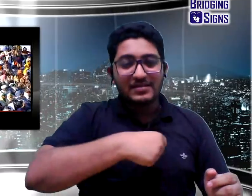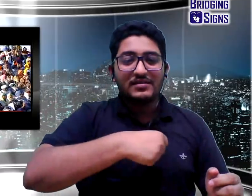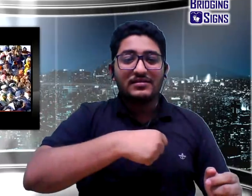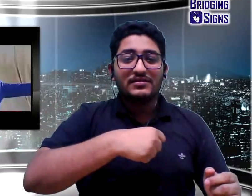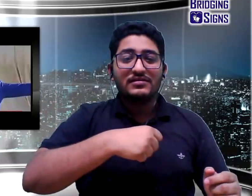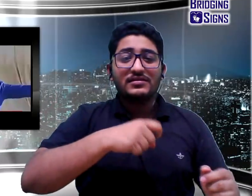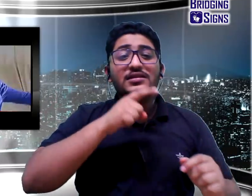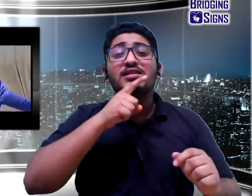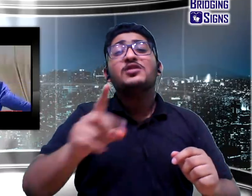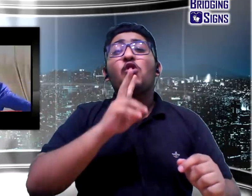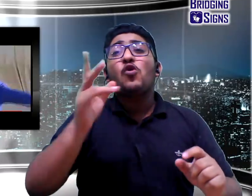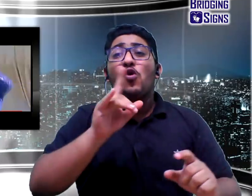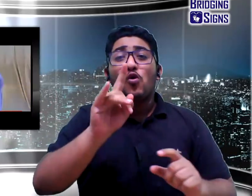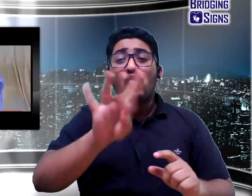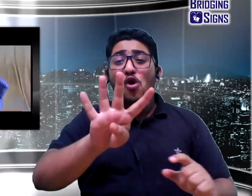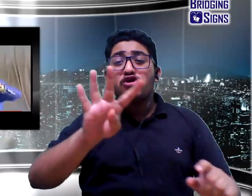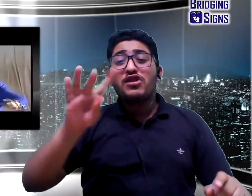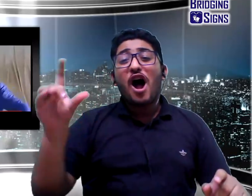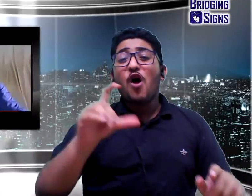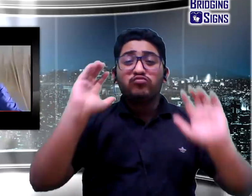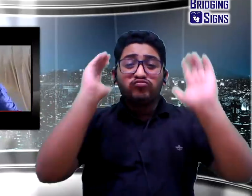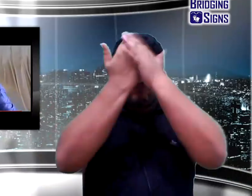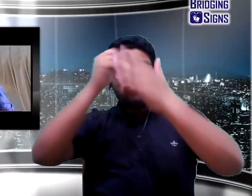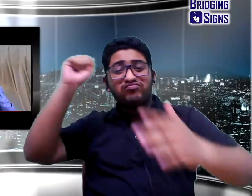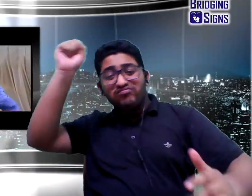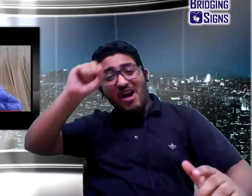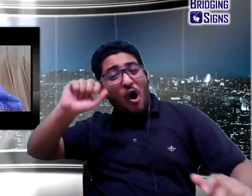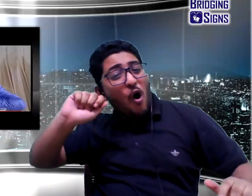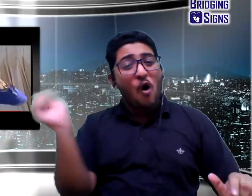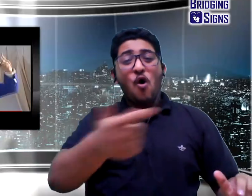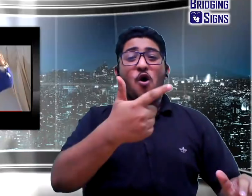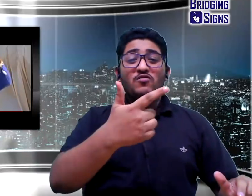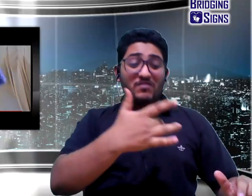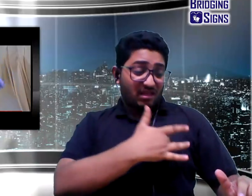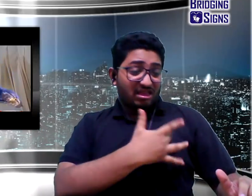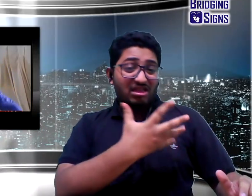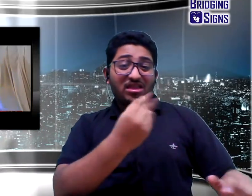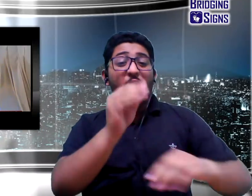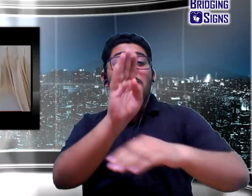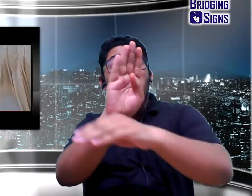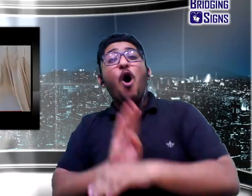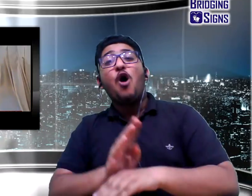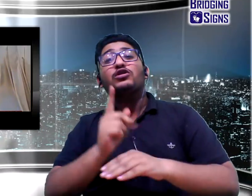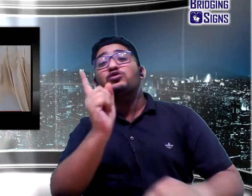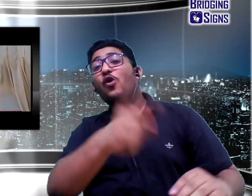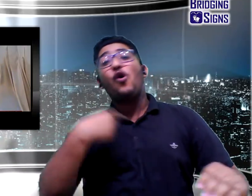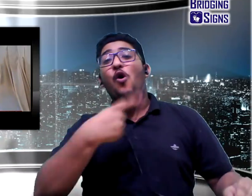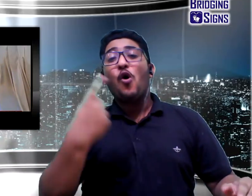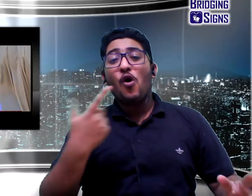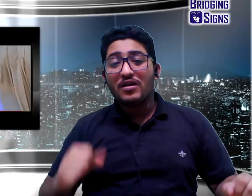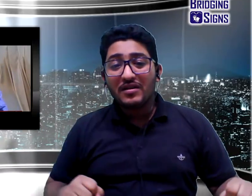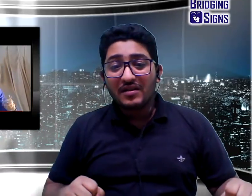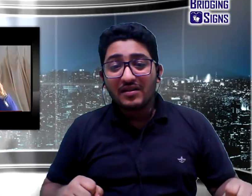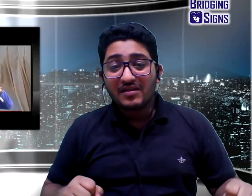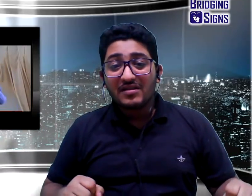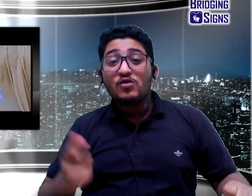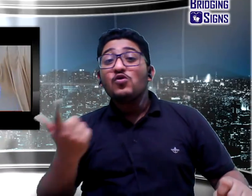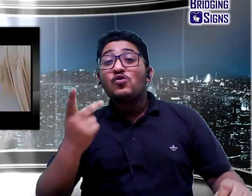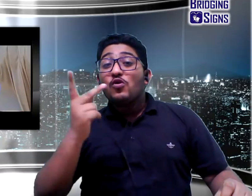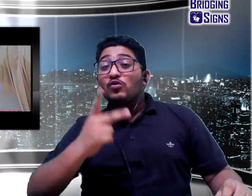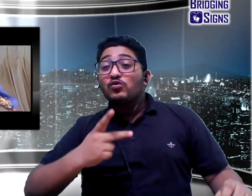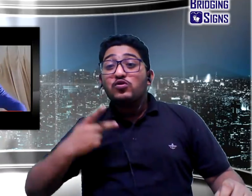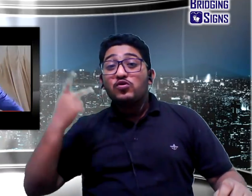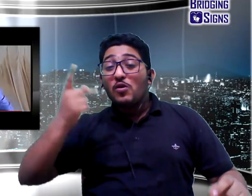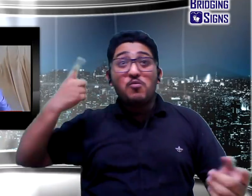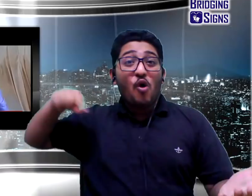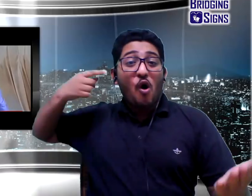से 14 करोड़ सिखां दा दिलों निकलिया विश्वास है और ज्योंदा